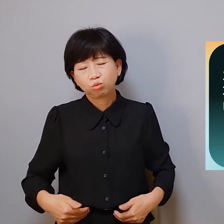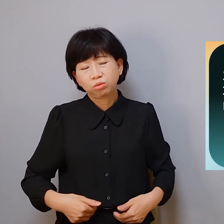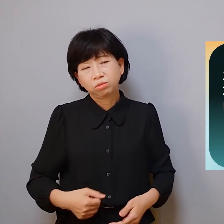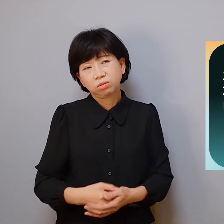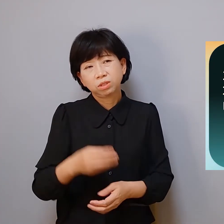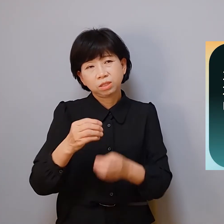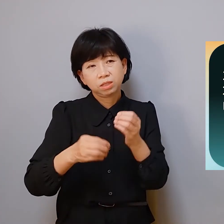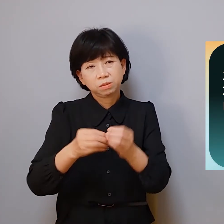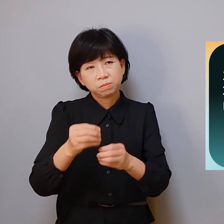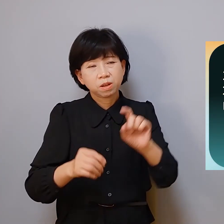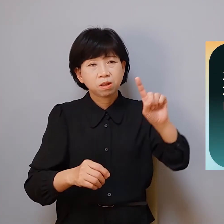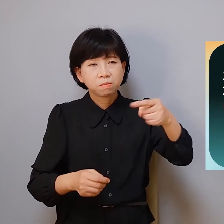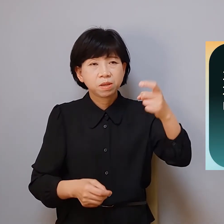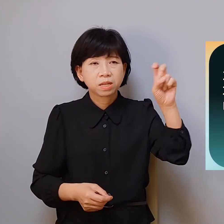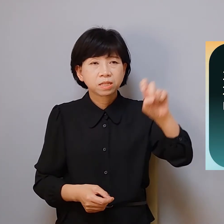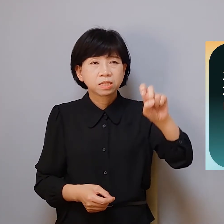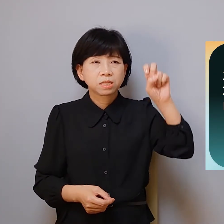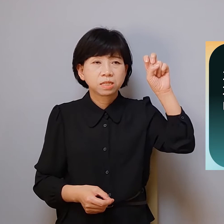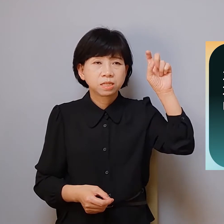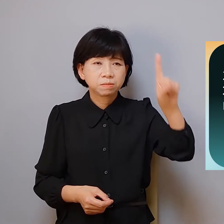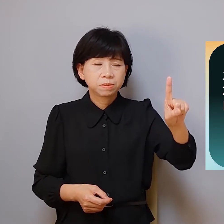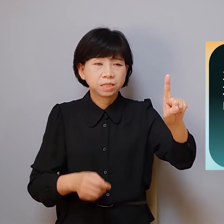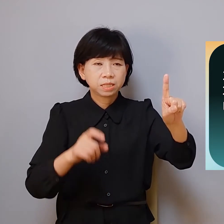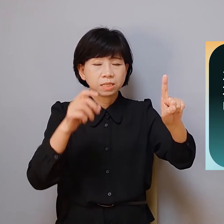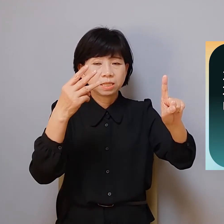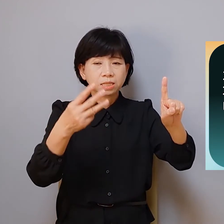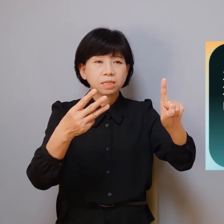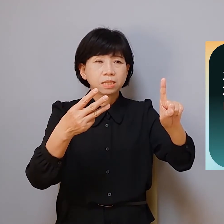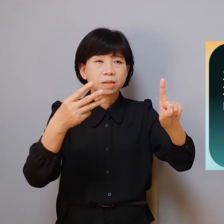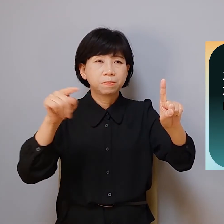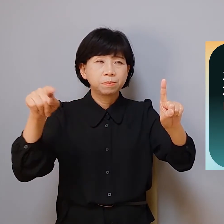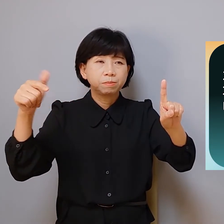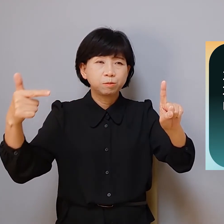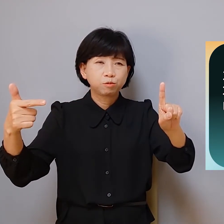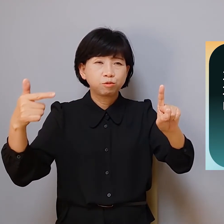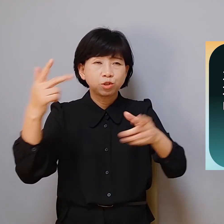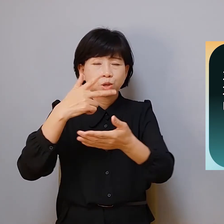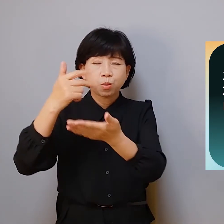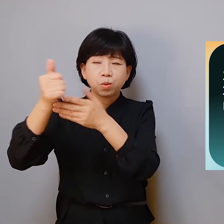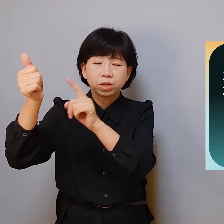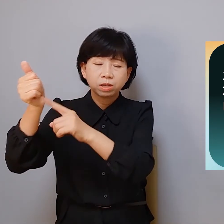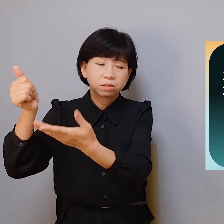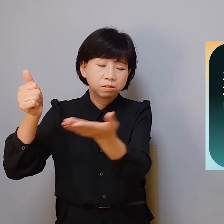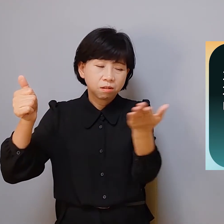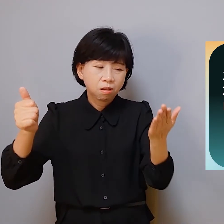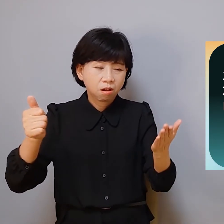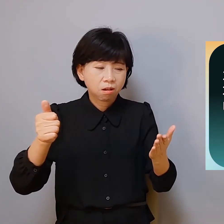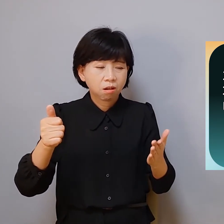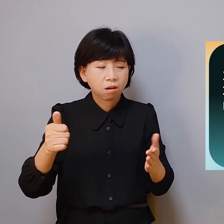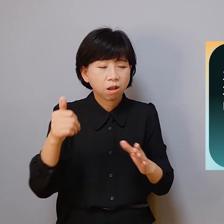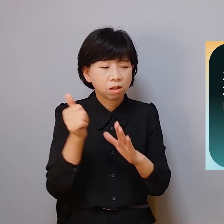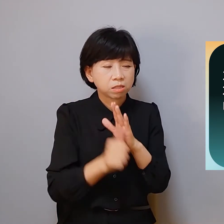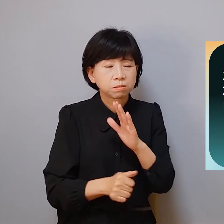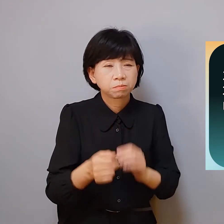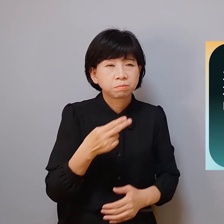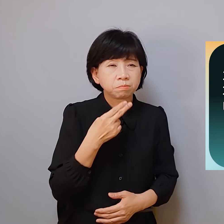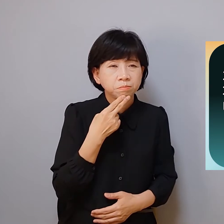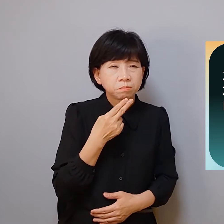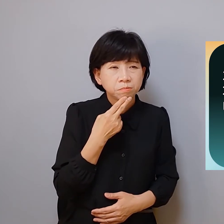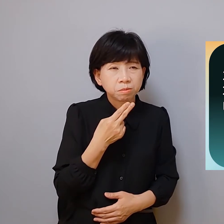번만 더 읽어주십시오. 여호와께서 너를 실족하지 아니하게 하시며 너를 지키시는 이가